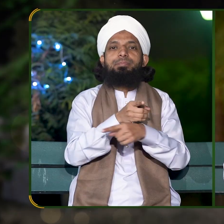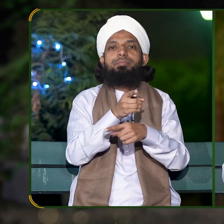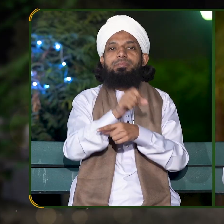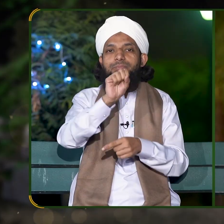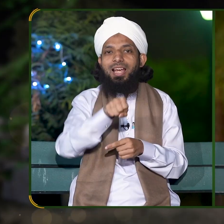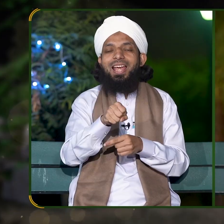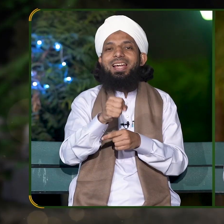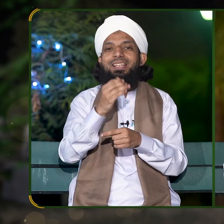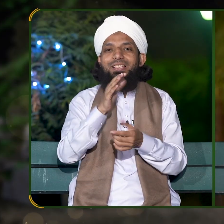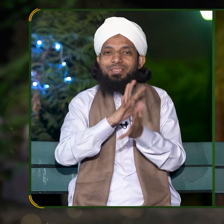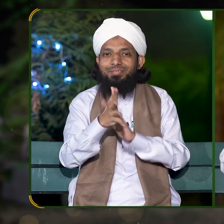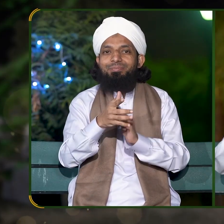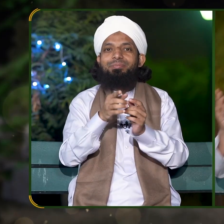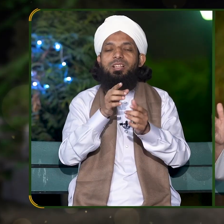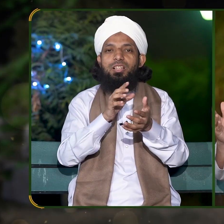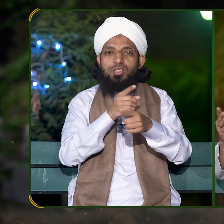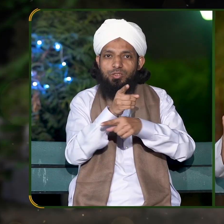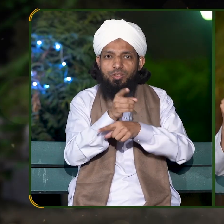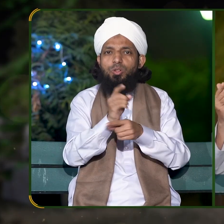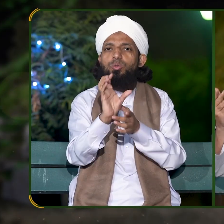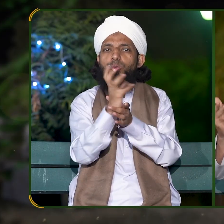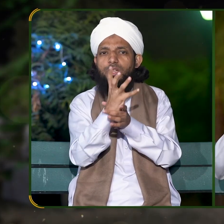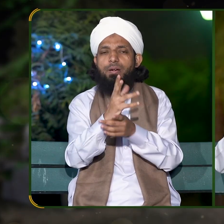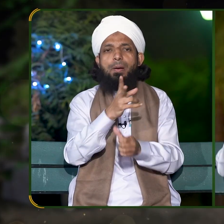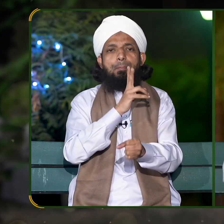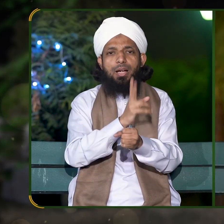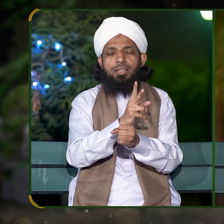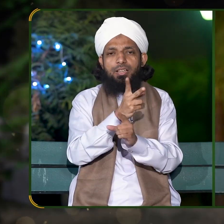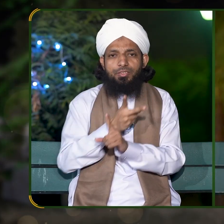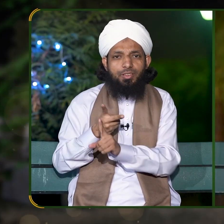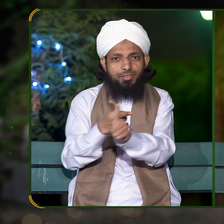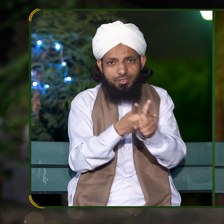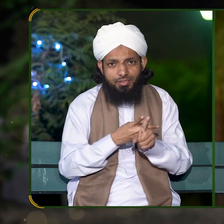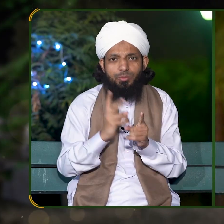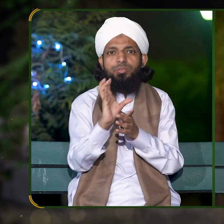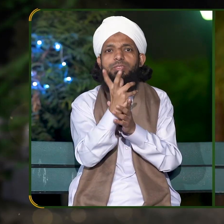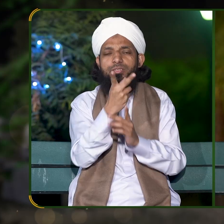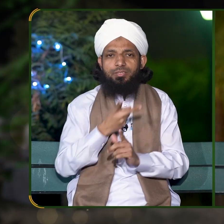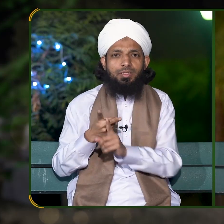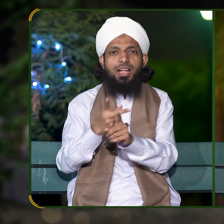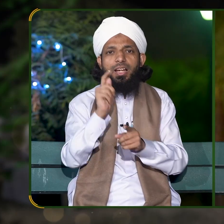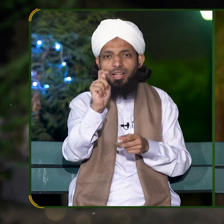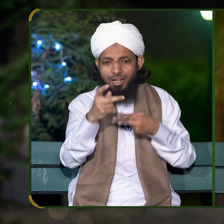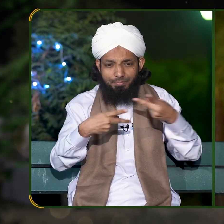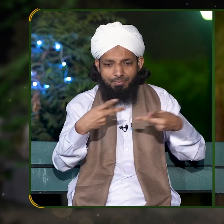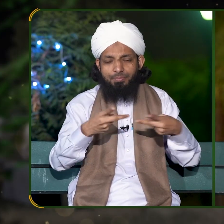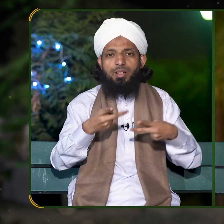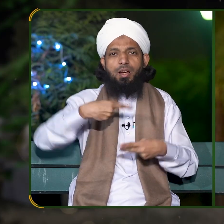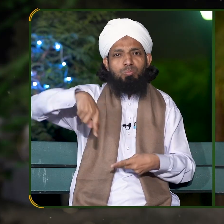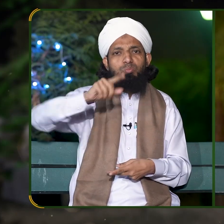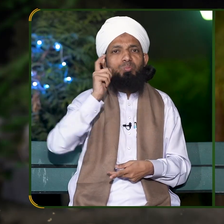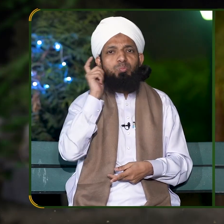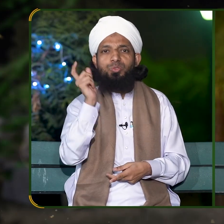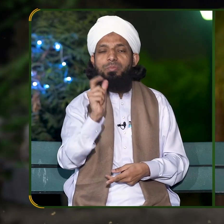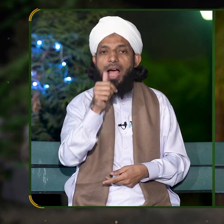جو مبلغین ہیں، یہ دنیا بھر میں جو نیکی کی دعوت دینے کے لیے جاتے ہیں، تجارت کر رہے ہیں، یہ مسلمانوں